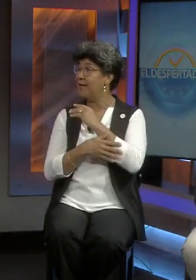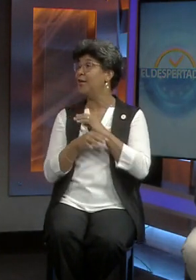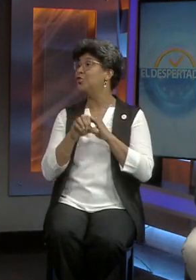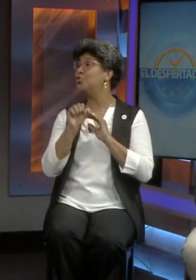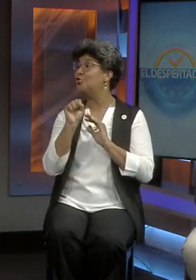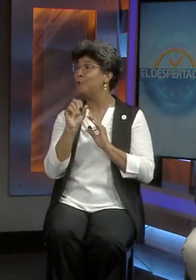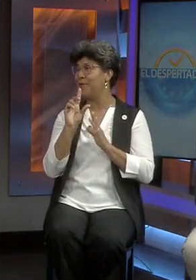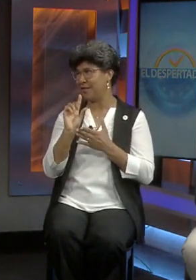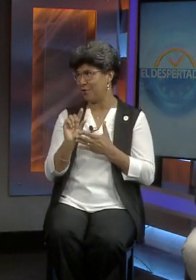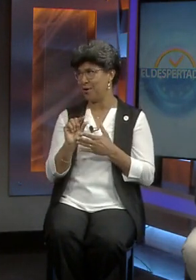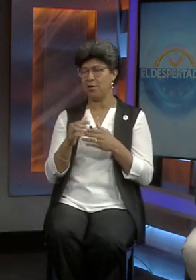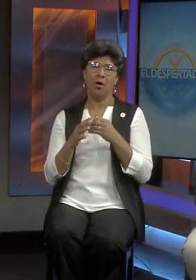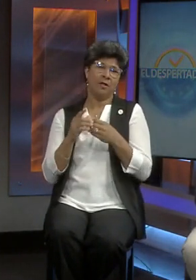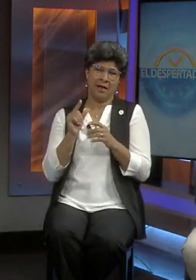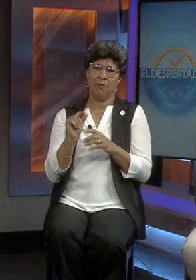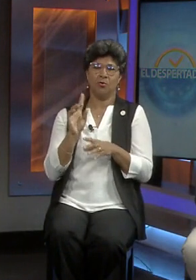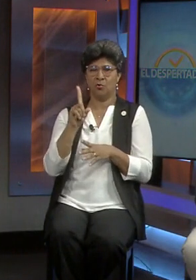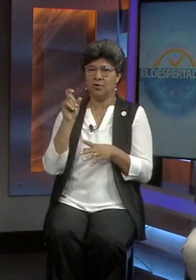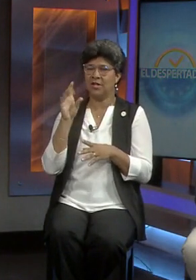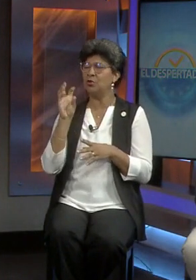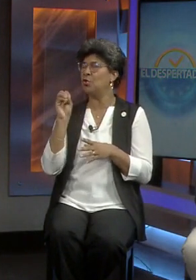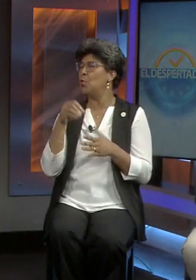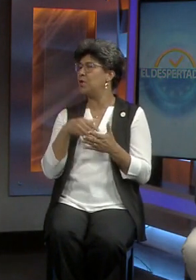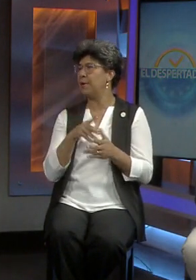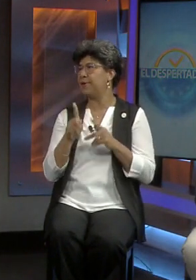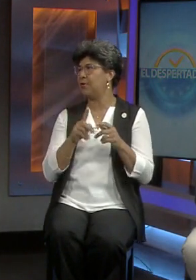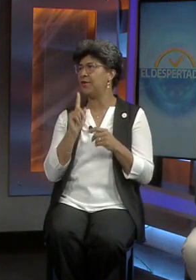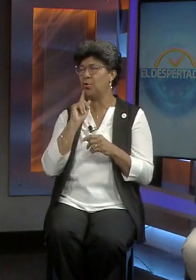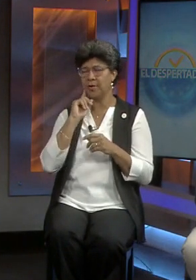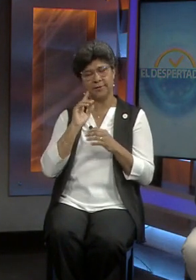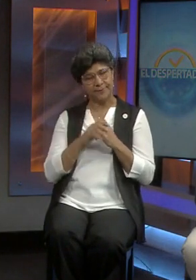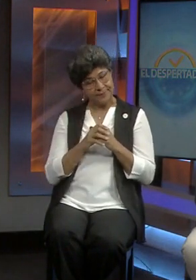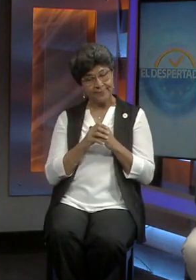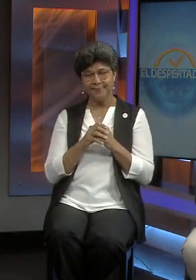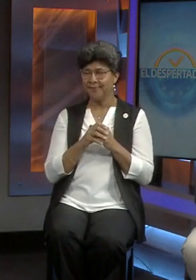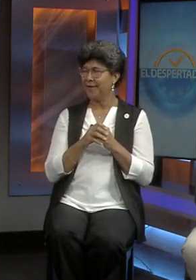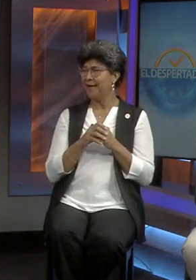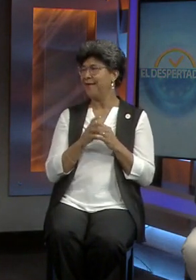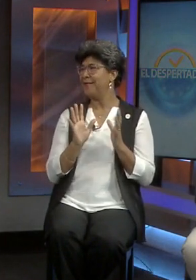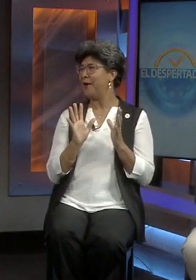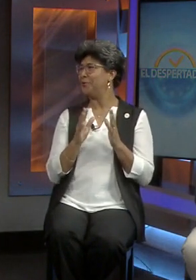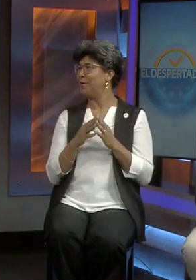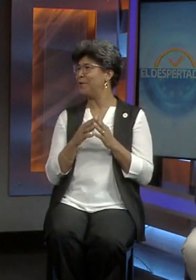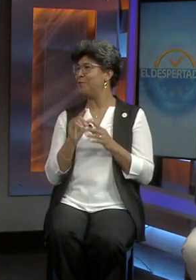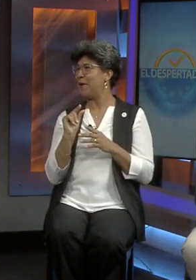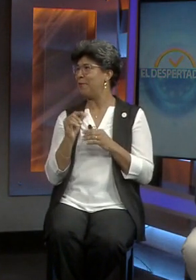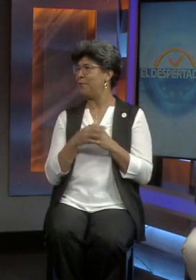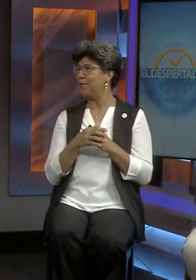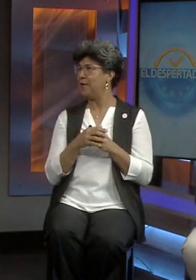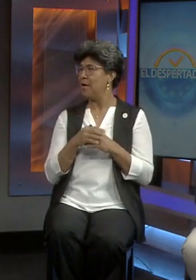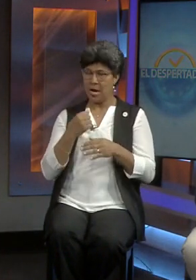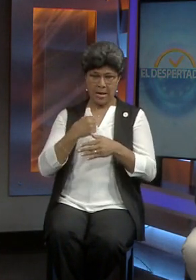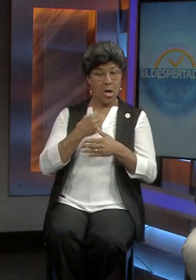subdesarrollado, tenemos 150.000 personas sordas. Ya lo sabes. ¿Nacieron sordos?